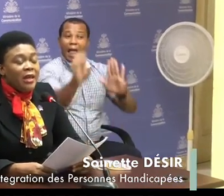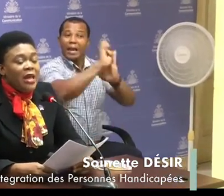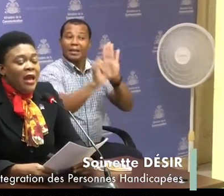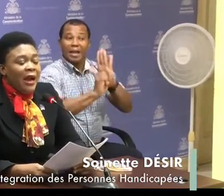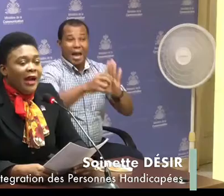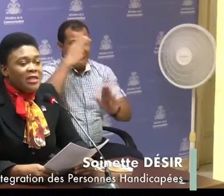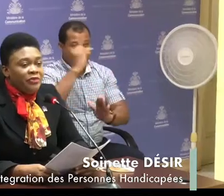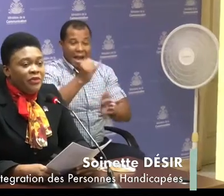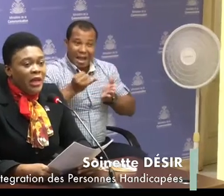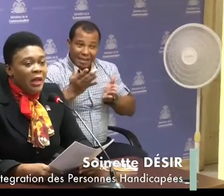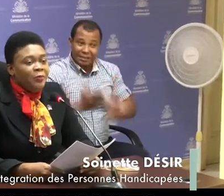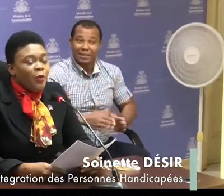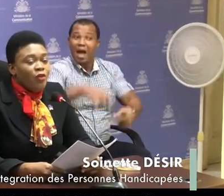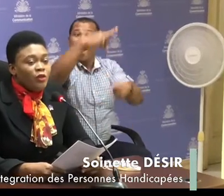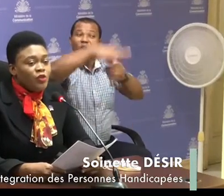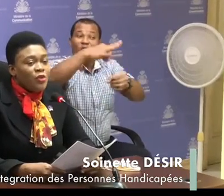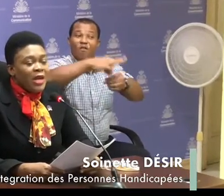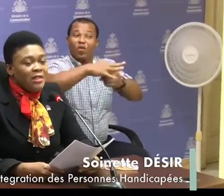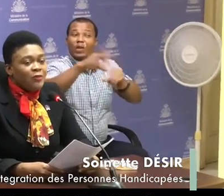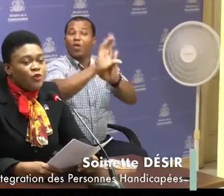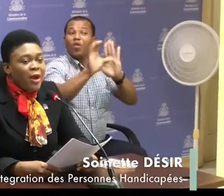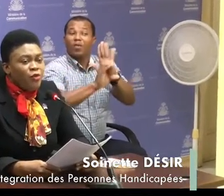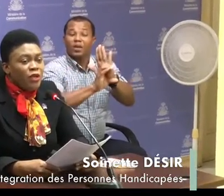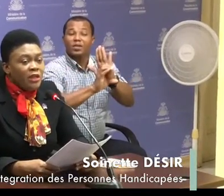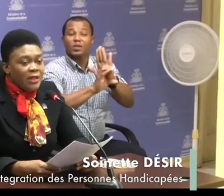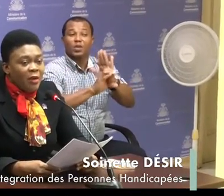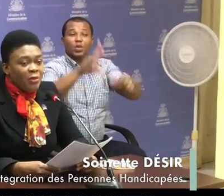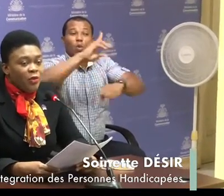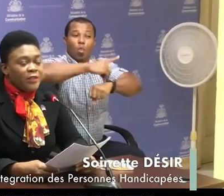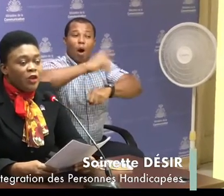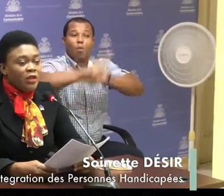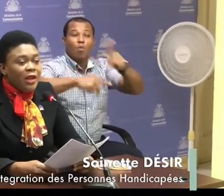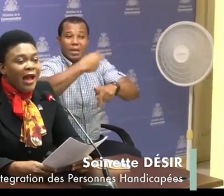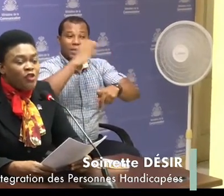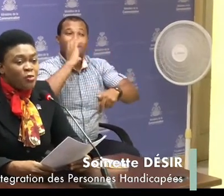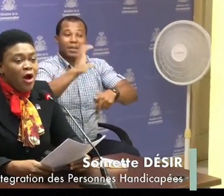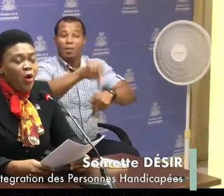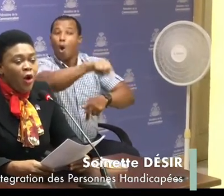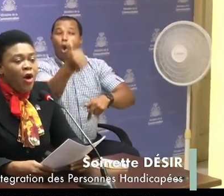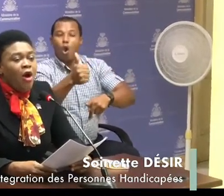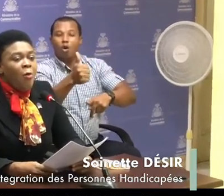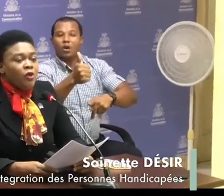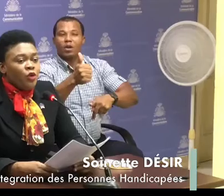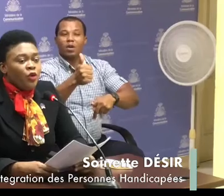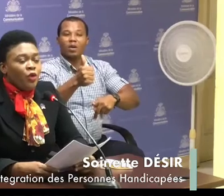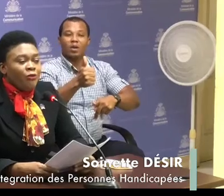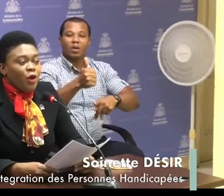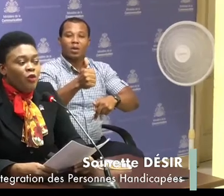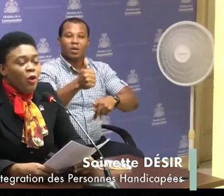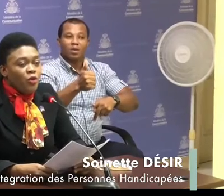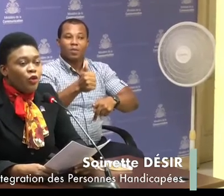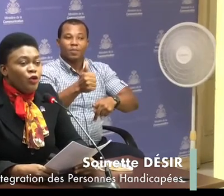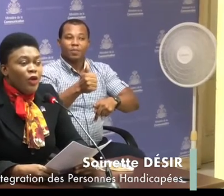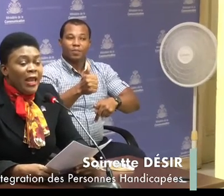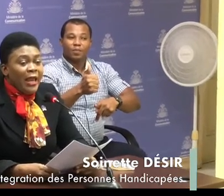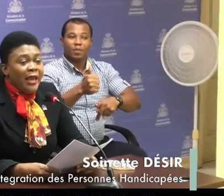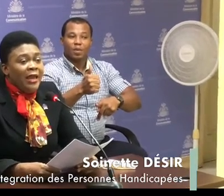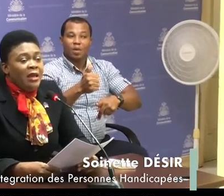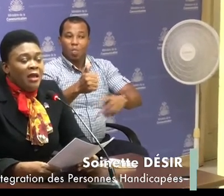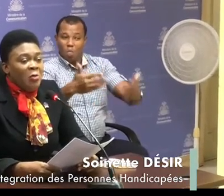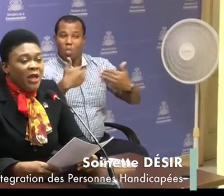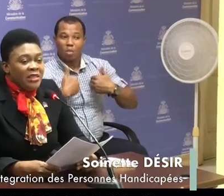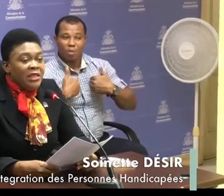haïtien ratifié convention relative sur droit monde qui handicapé. C'est l'autre engagement encore parce que feuille de route que nous